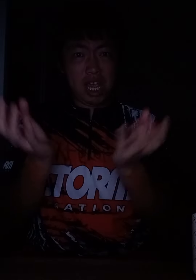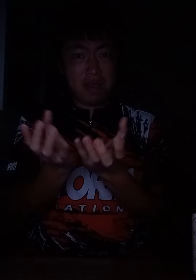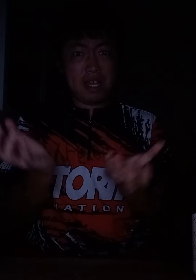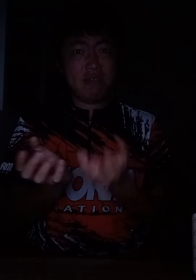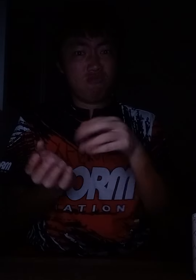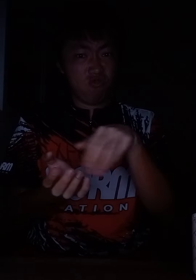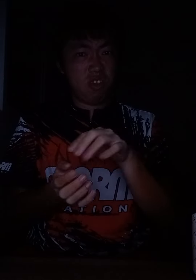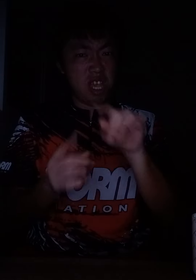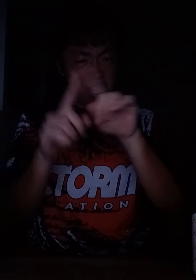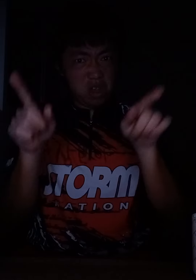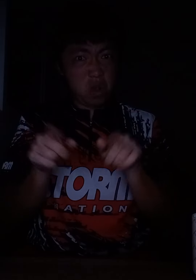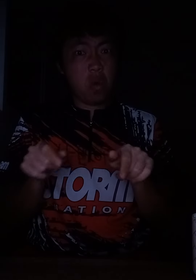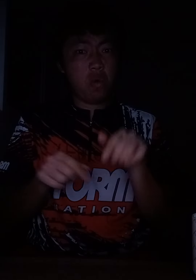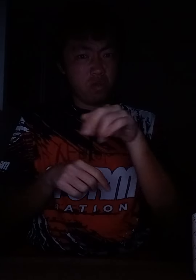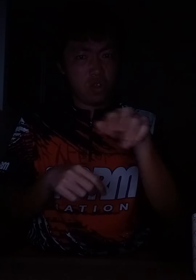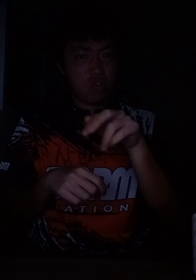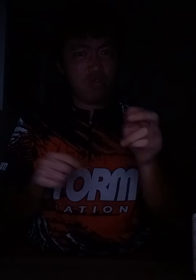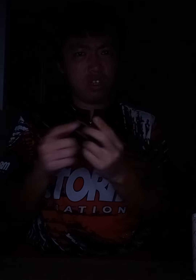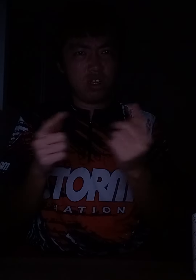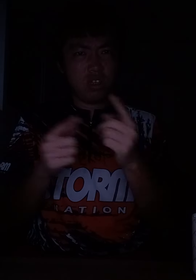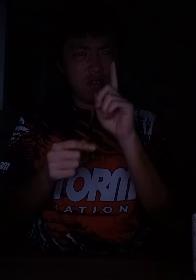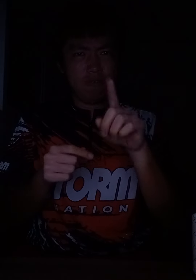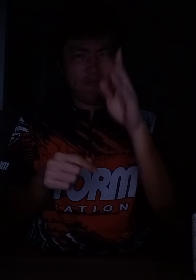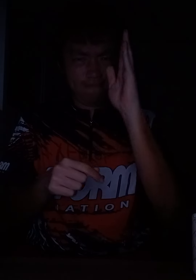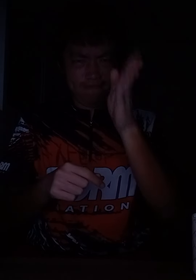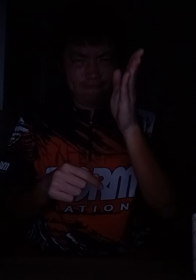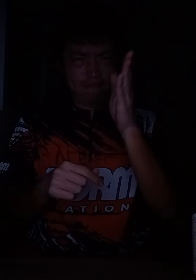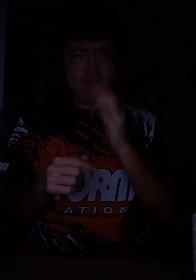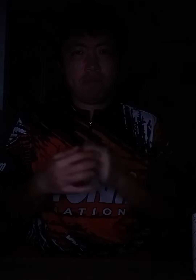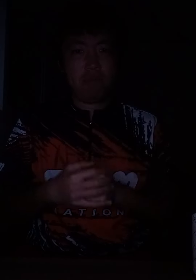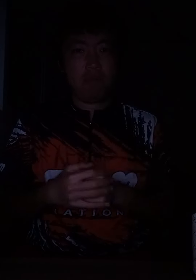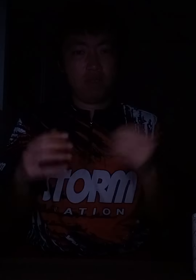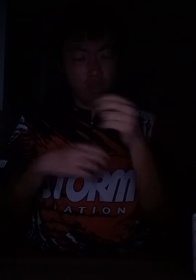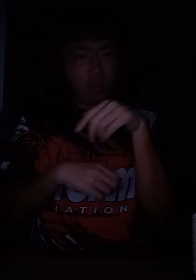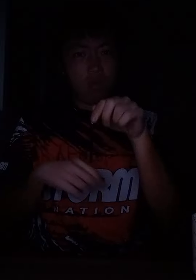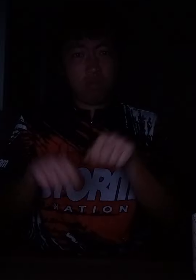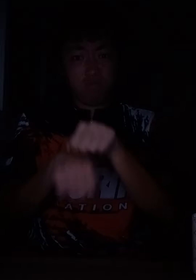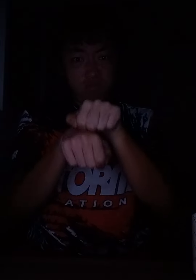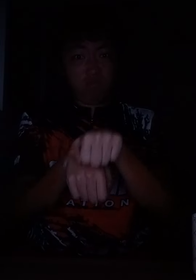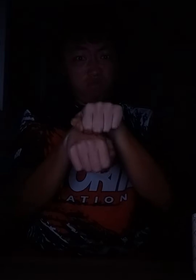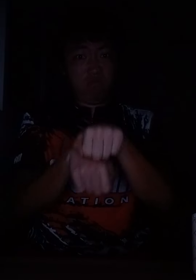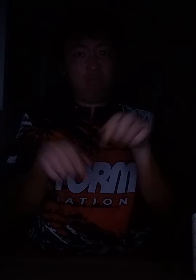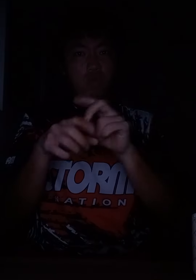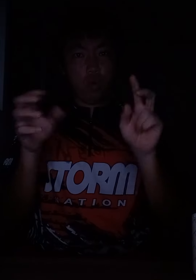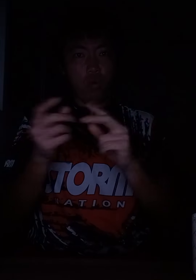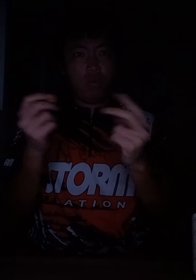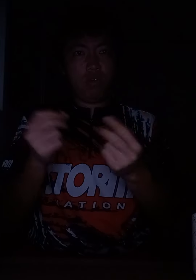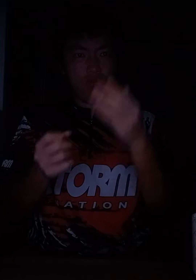물론 냉장고, 정수기 등이 작동을 멈췄으며 전기 펌프를 사용하는 물 공급도 중단됐습니다.